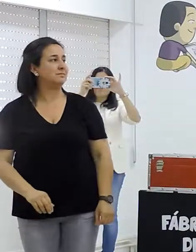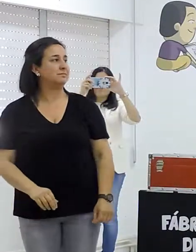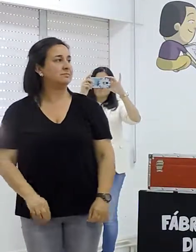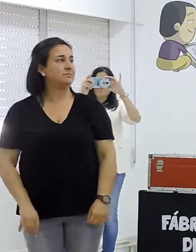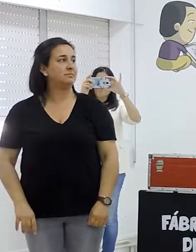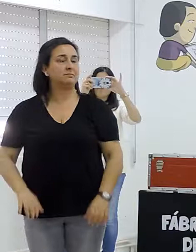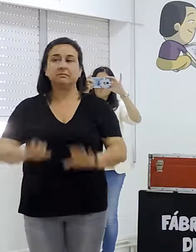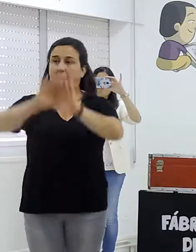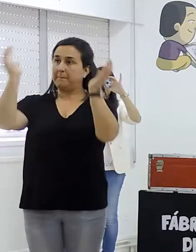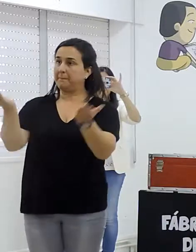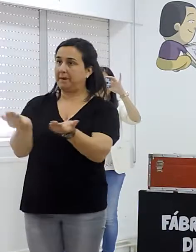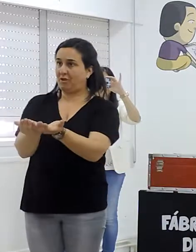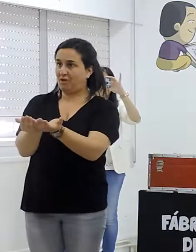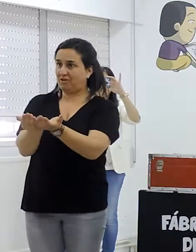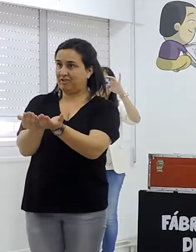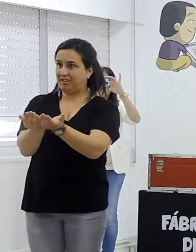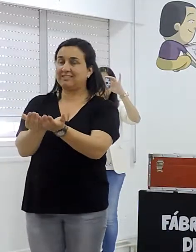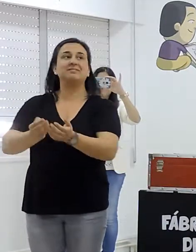Una pelota.